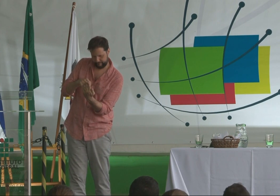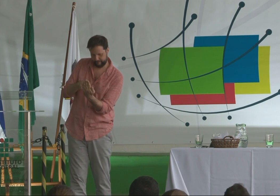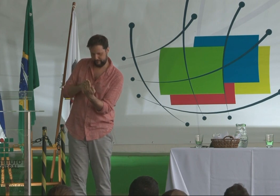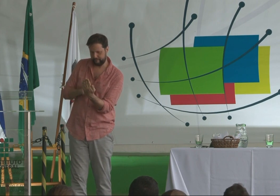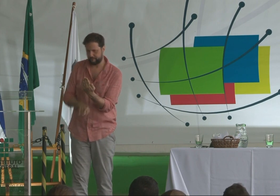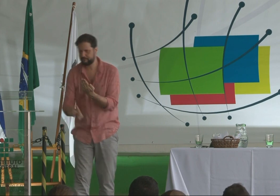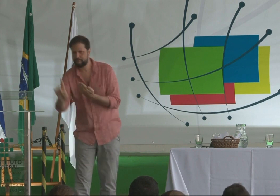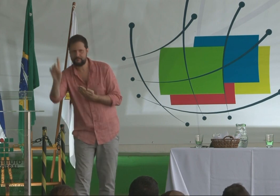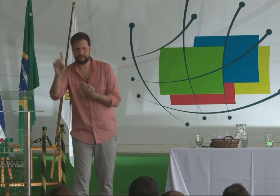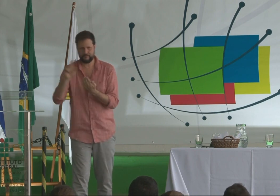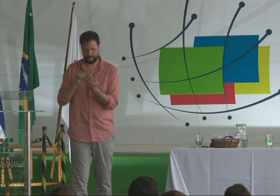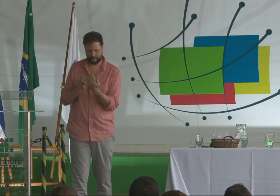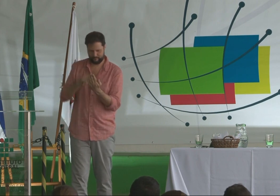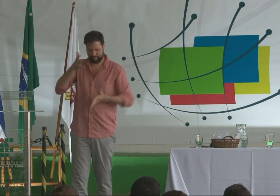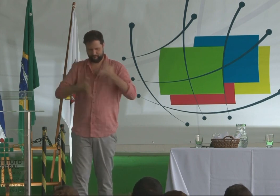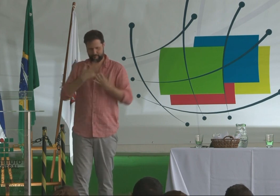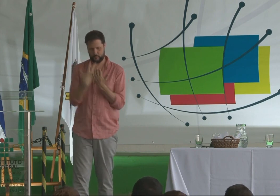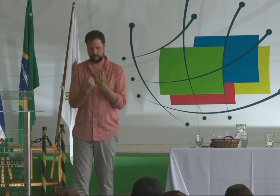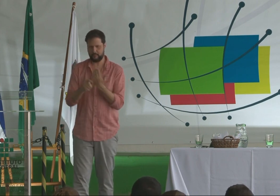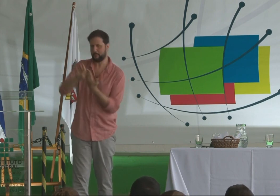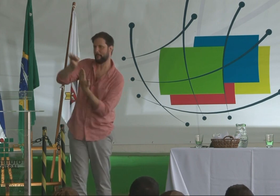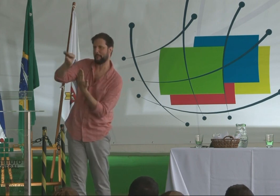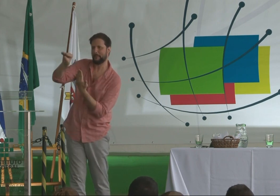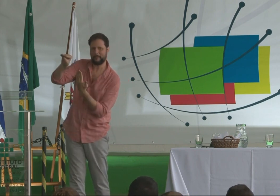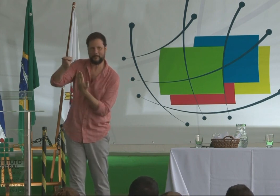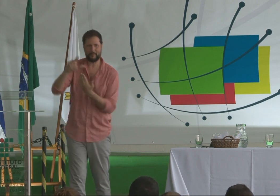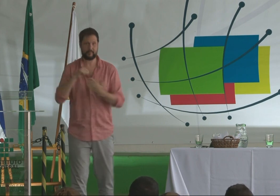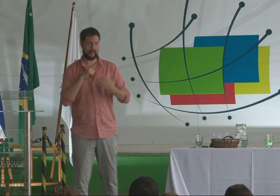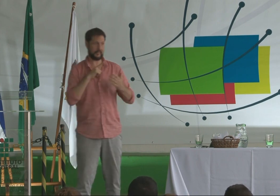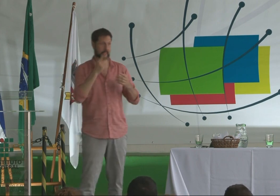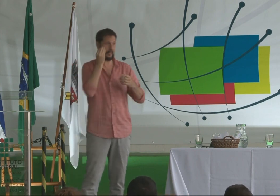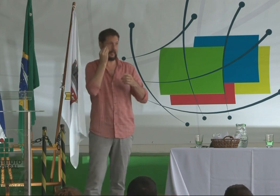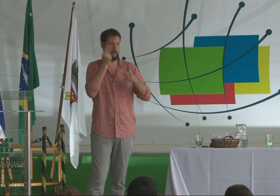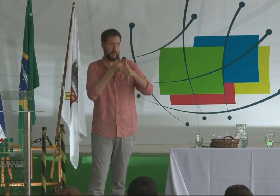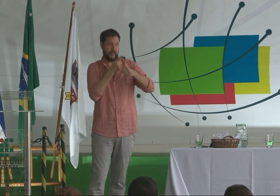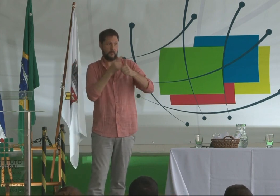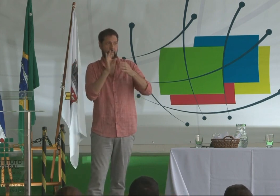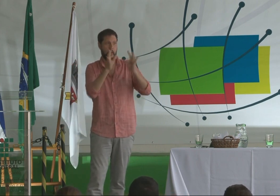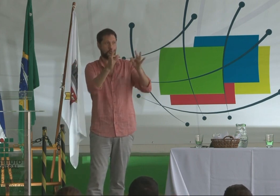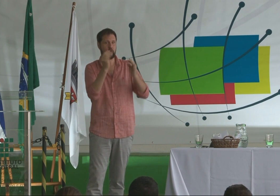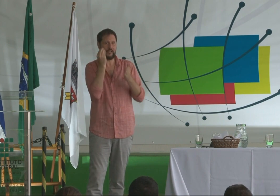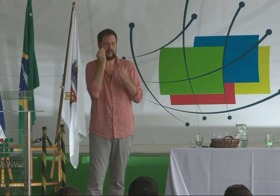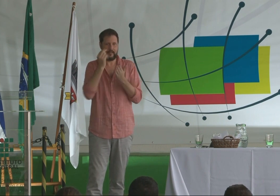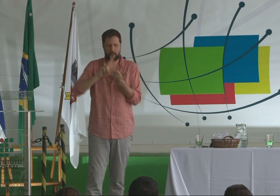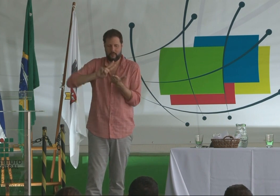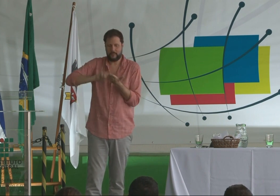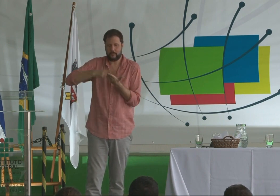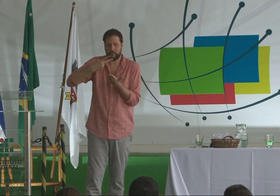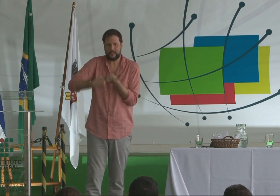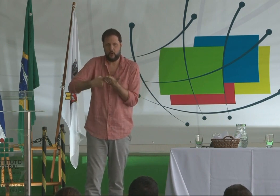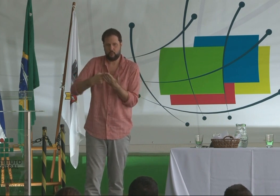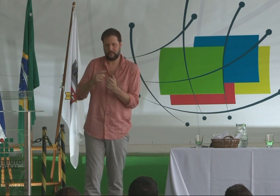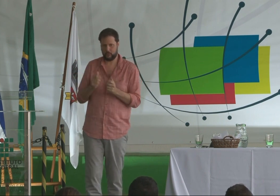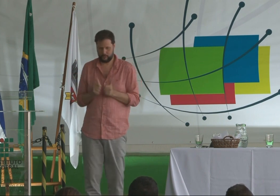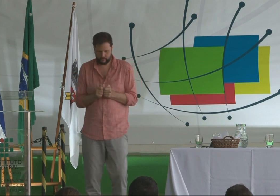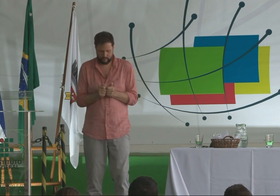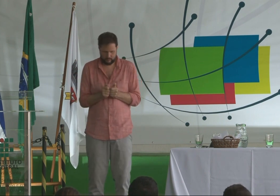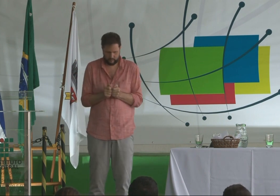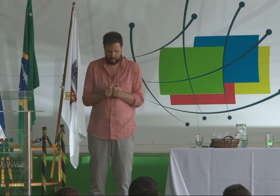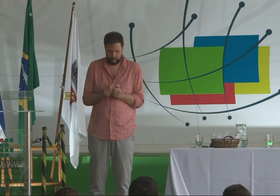alguma coisa na universidade. Ou a pessoa fala alguma coisa e ele faz a tradução. E quando a gente pensa nessa